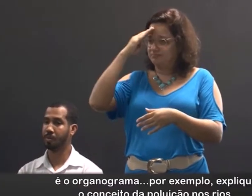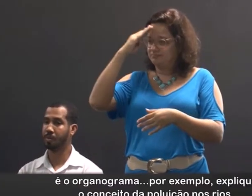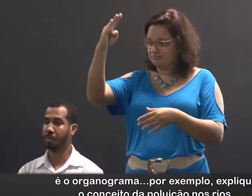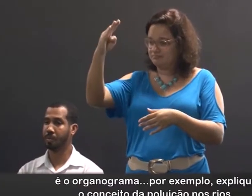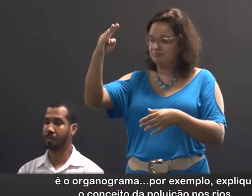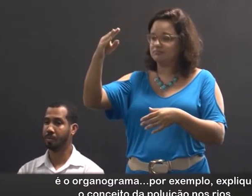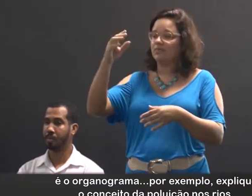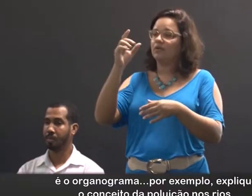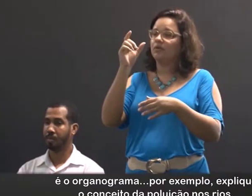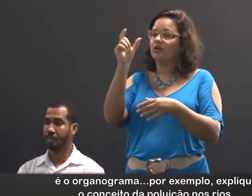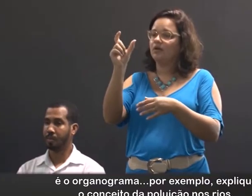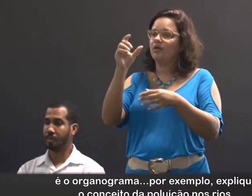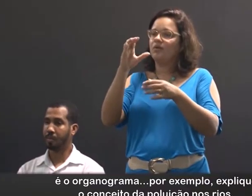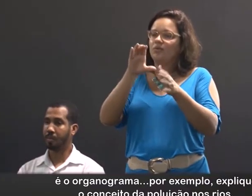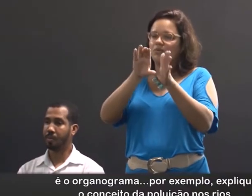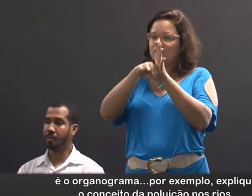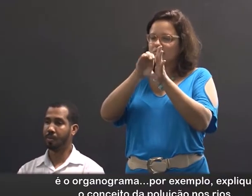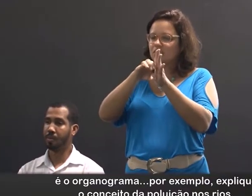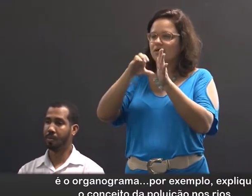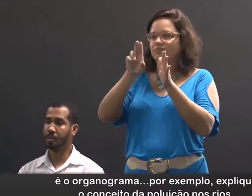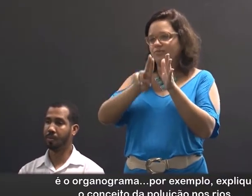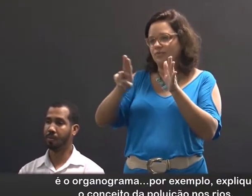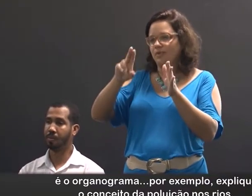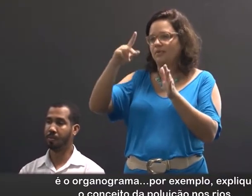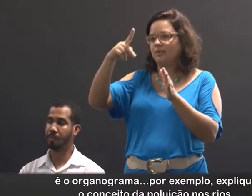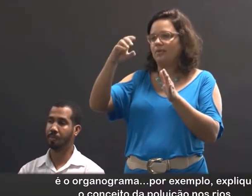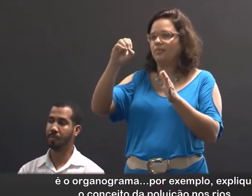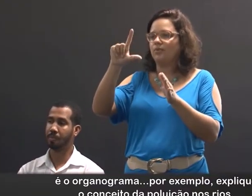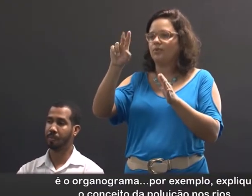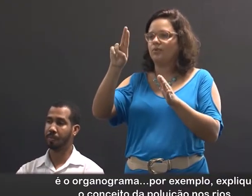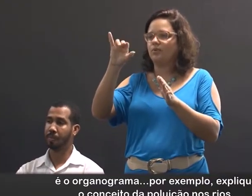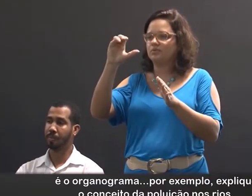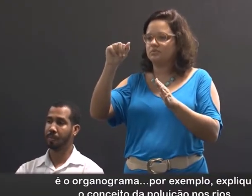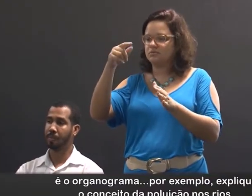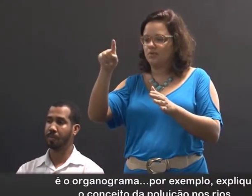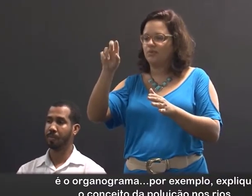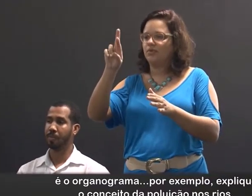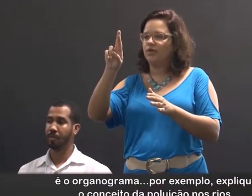o organograma de forma que, por exemplo, explique o conceito. Com